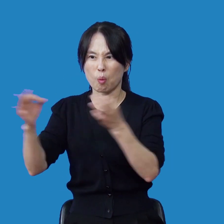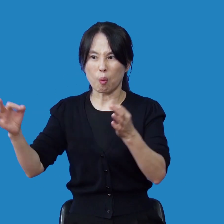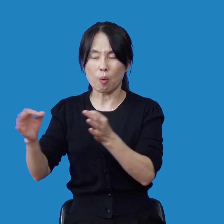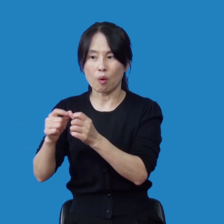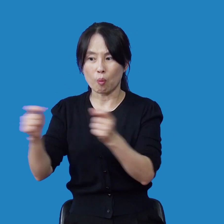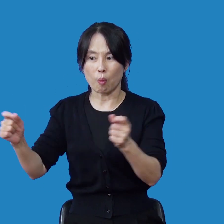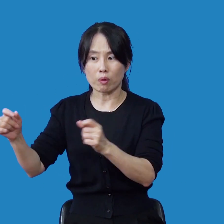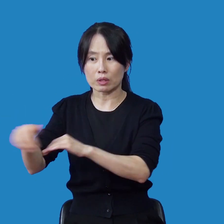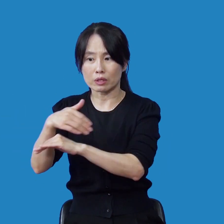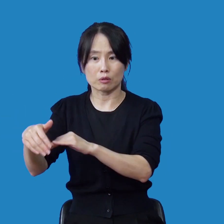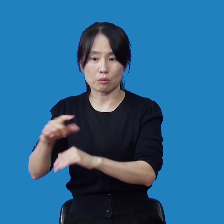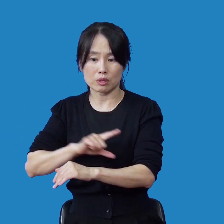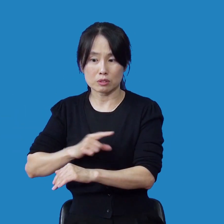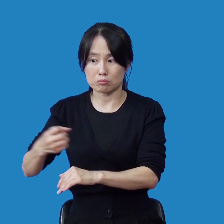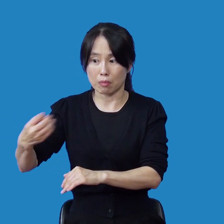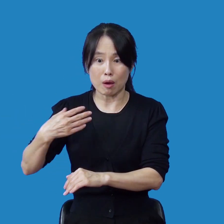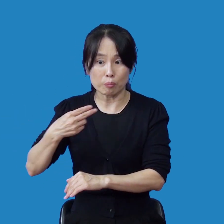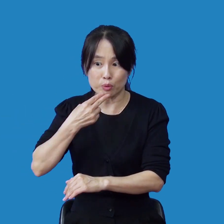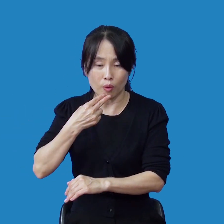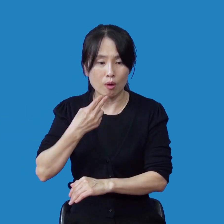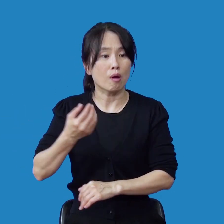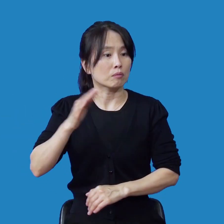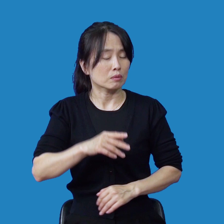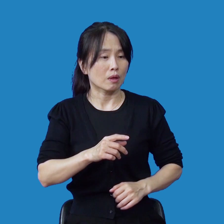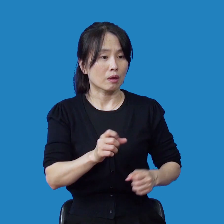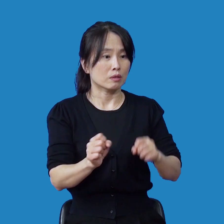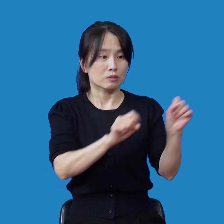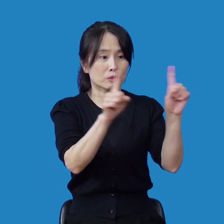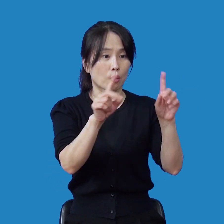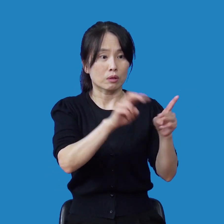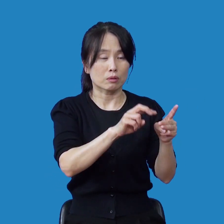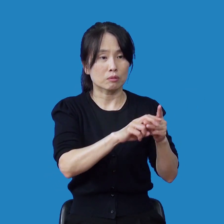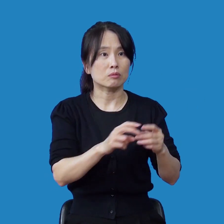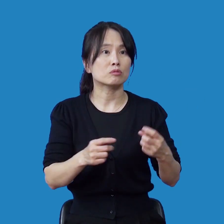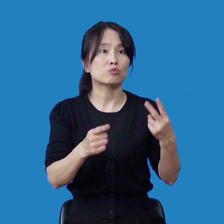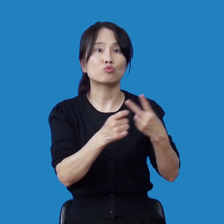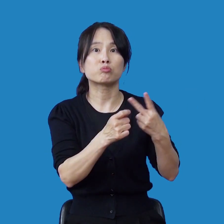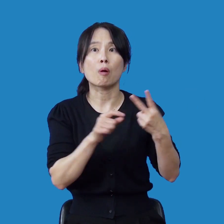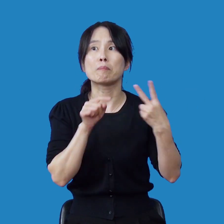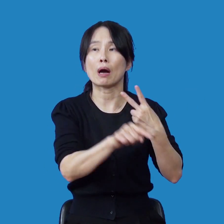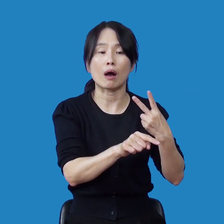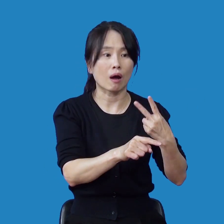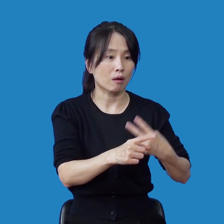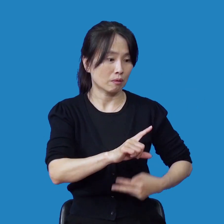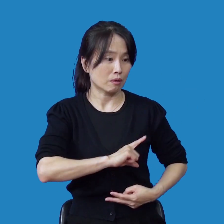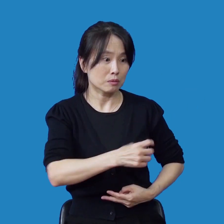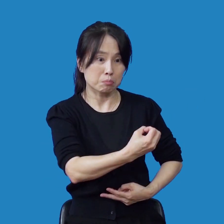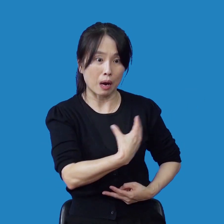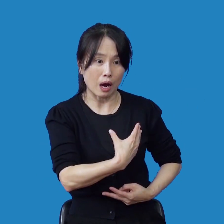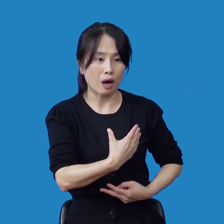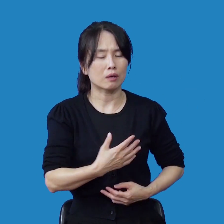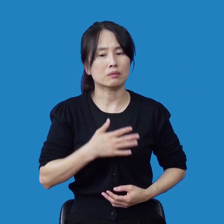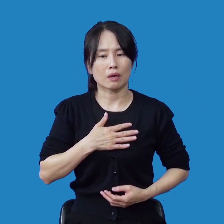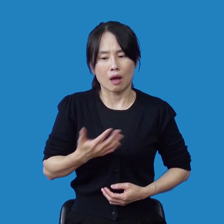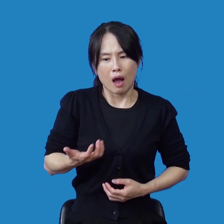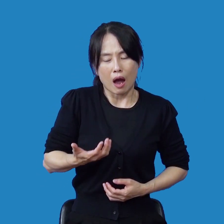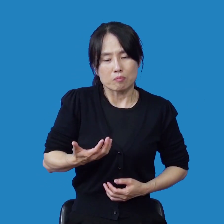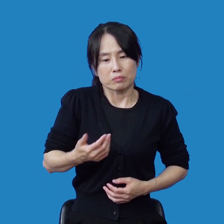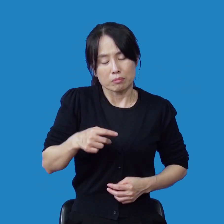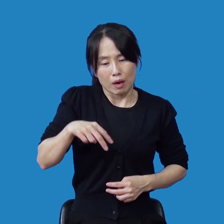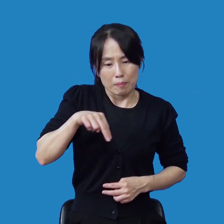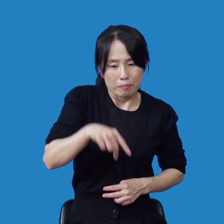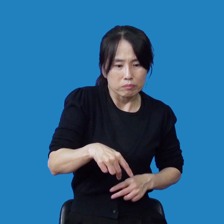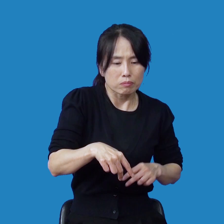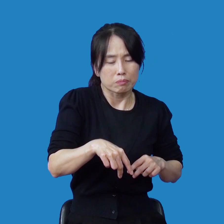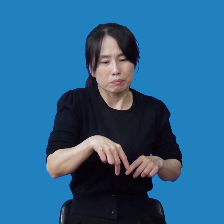이름을 모르는데 재활센터는 이틀째 나갔는데 이름을 알고 있더랍니다. 그리고 자기가 아픈 다리 한 발 내디딜 때마다